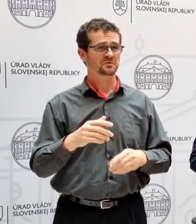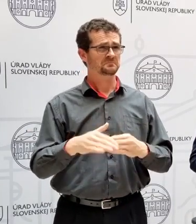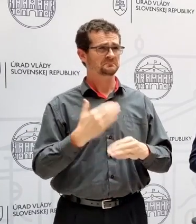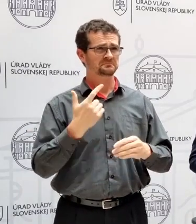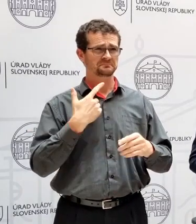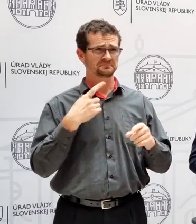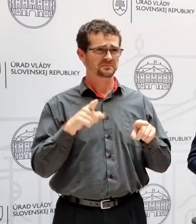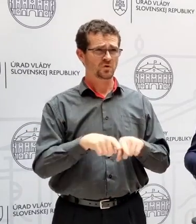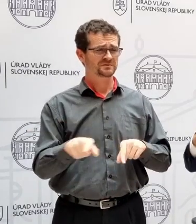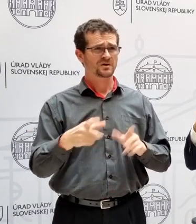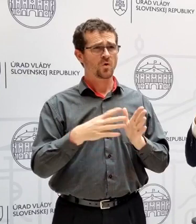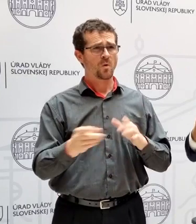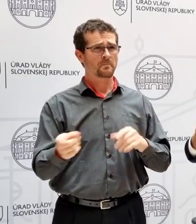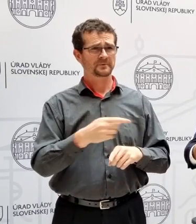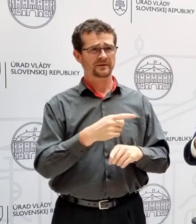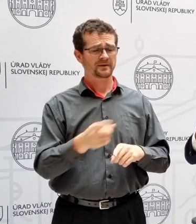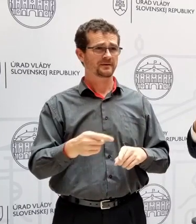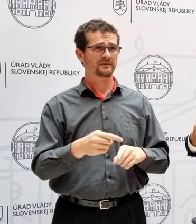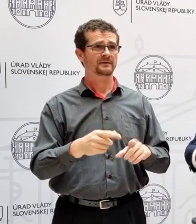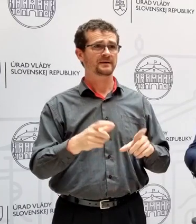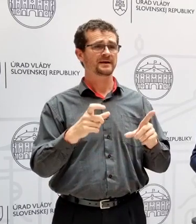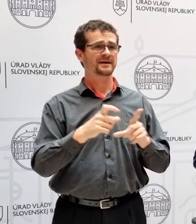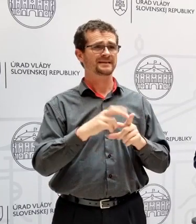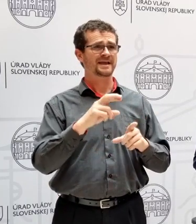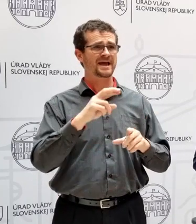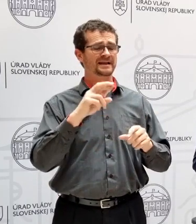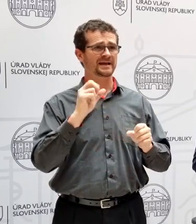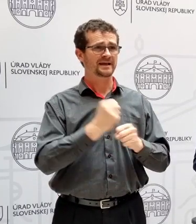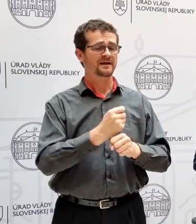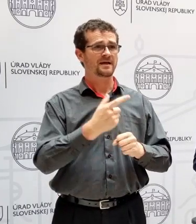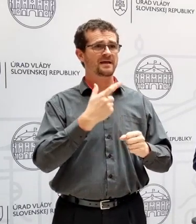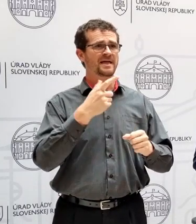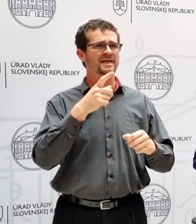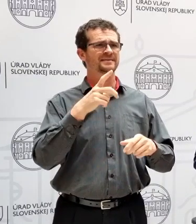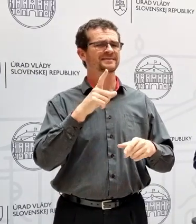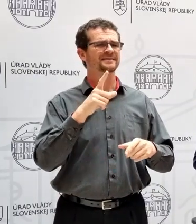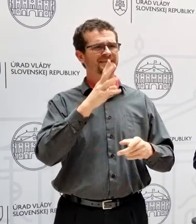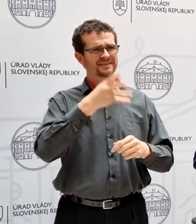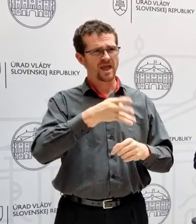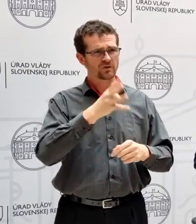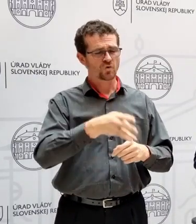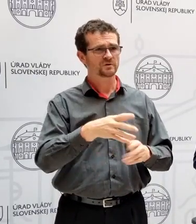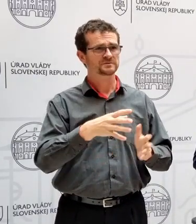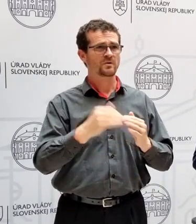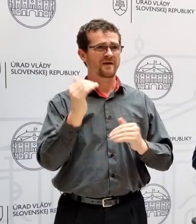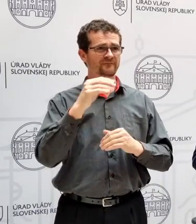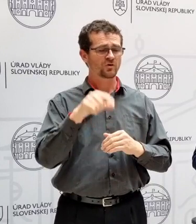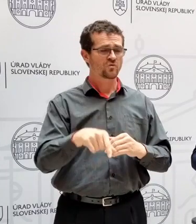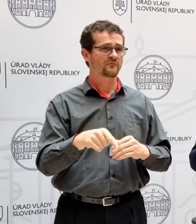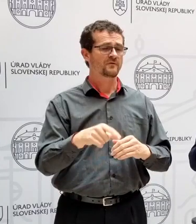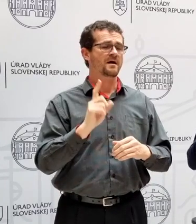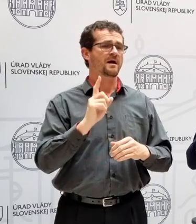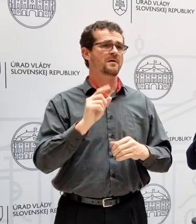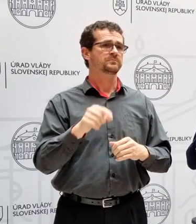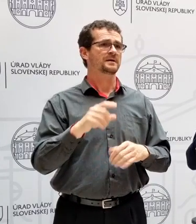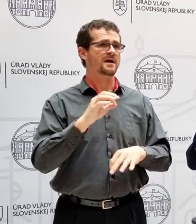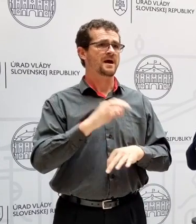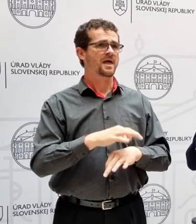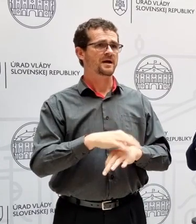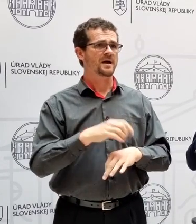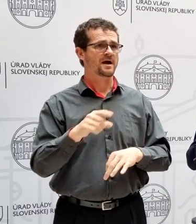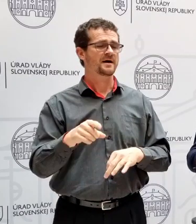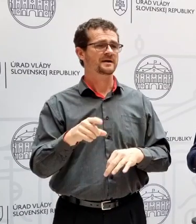to isté, skoro jak cez kopírak. Nájdete tam DRG alebo platbu za diagnózu, aby boli dofinancované nemocnice podľa výkonov, aby